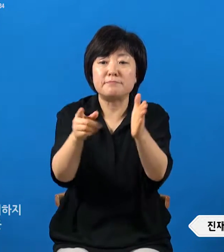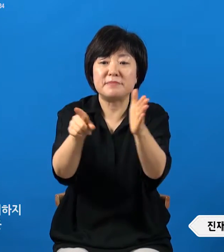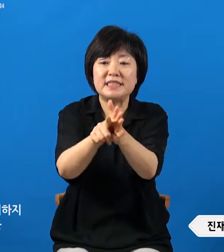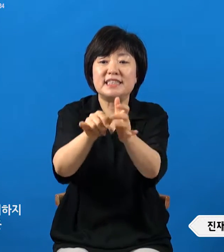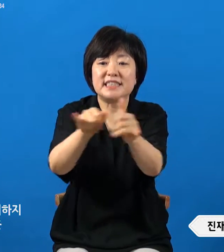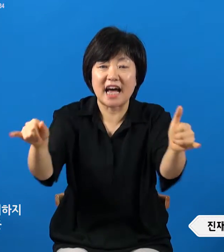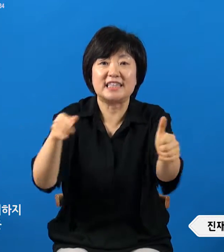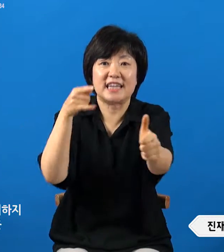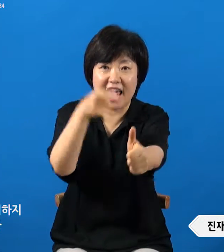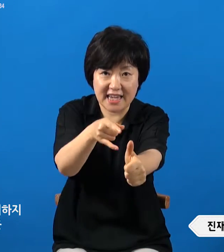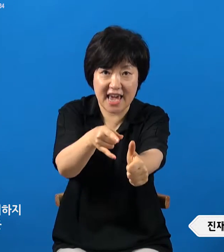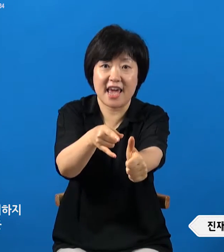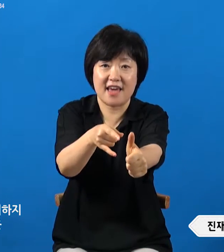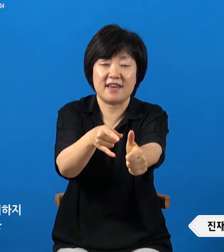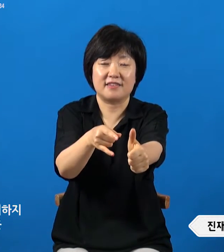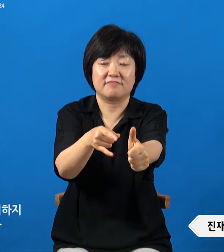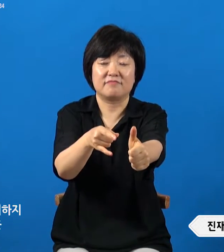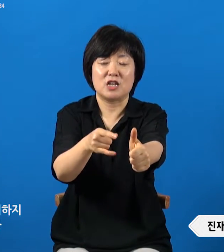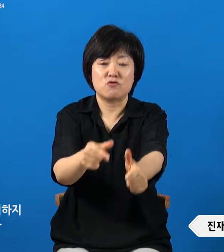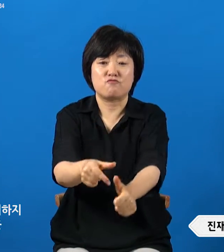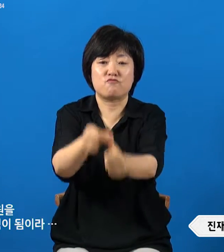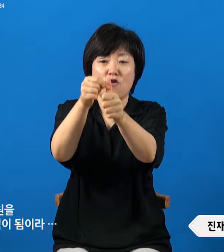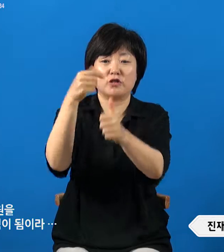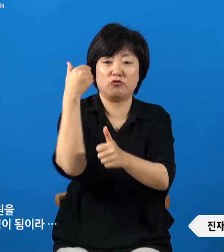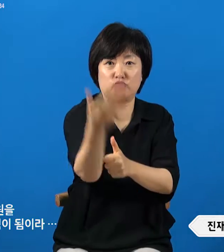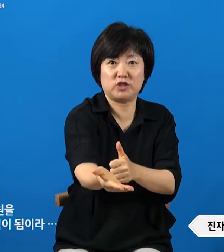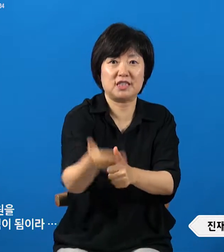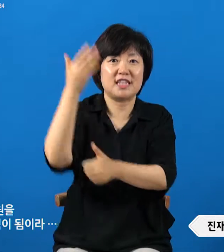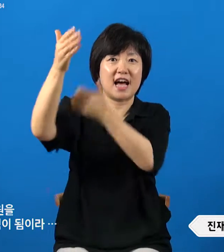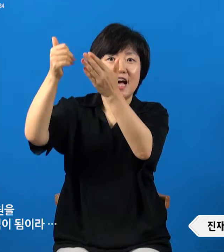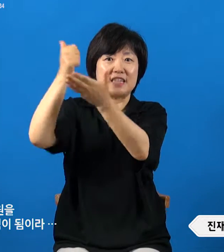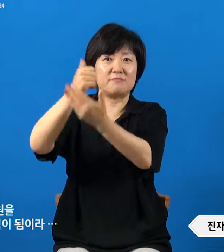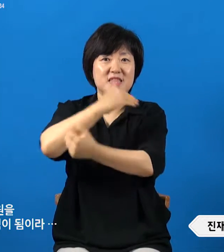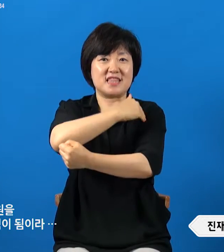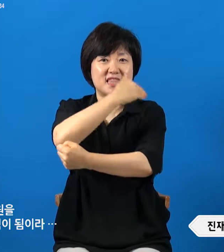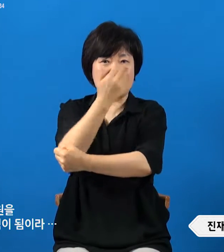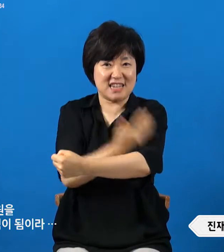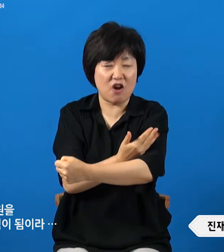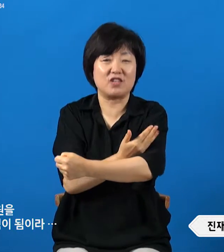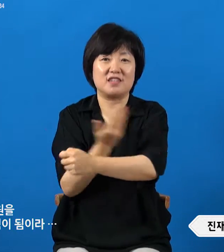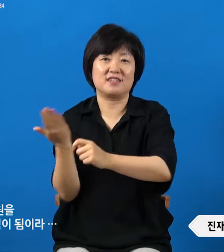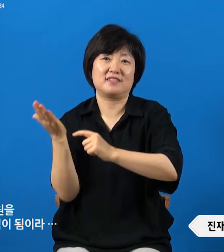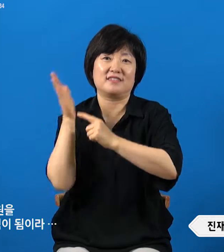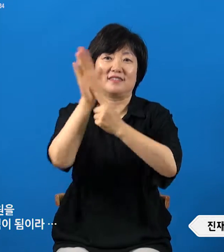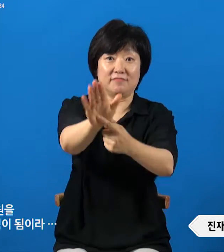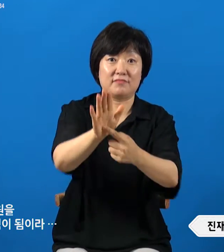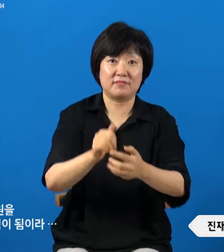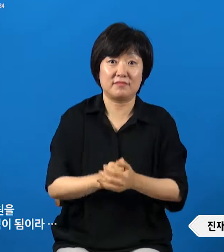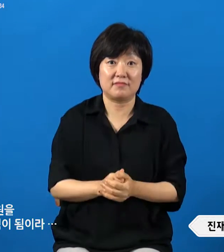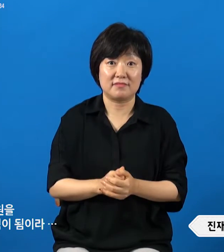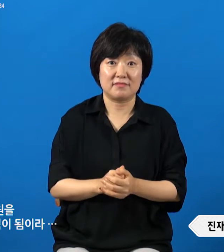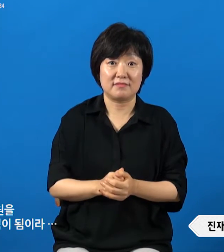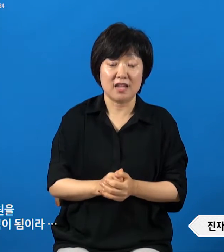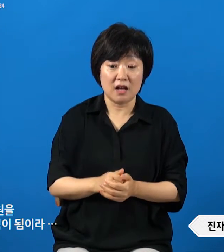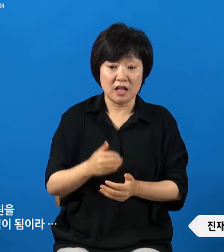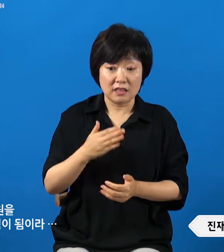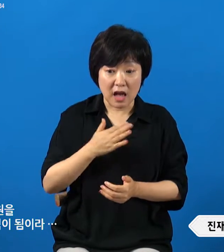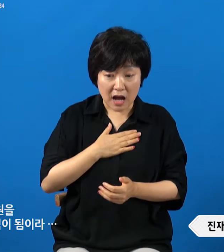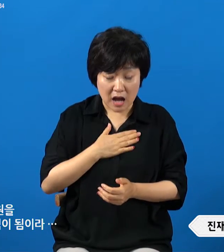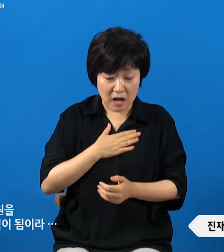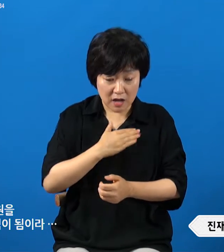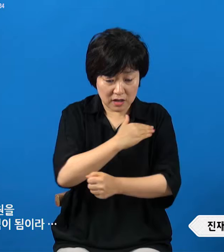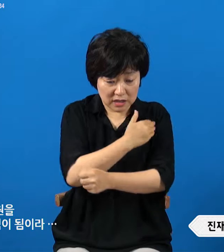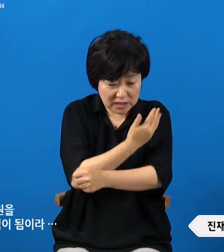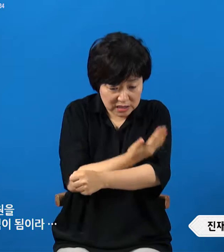주시는 하나님의 능력이 됨이라. 내가 능력이 없는 삶이 있다면 내가 복음의 능력 앞에 가까이 가고